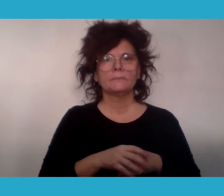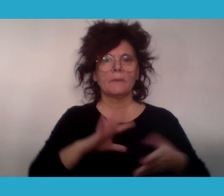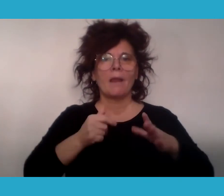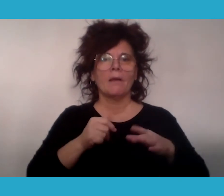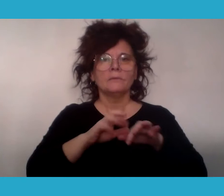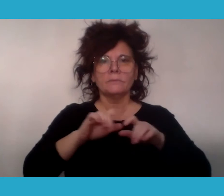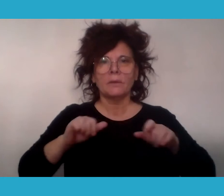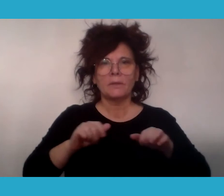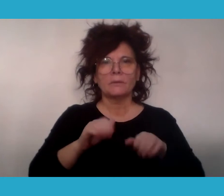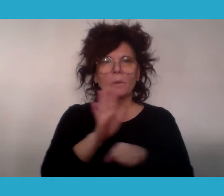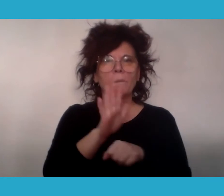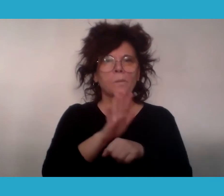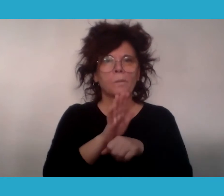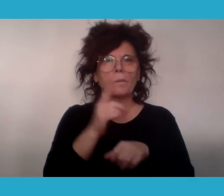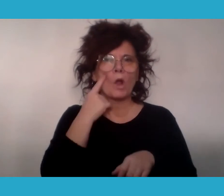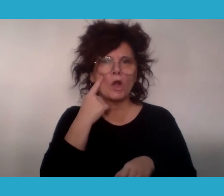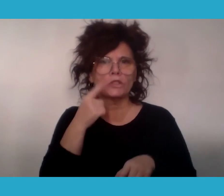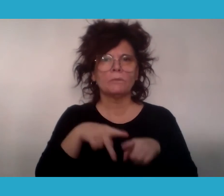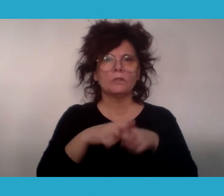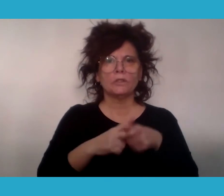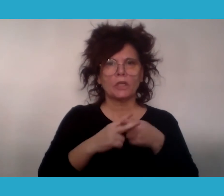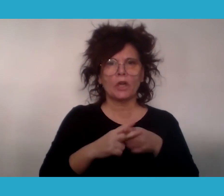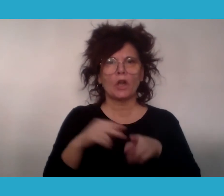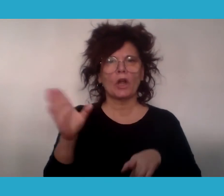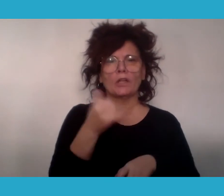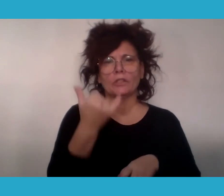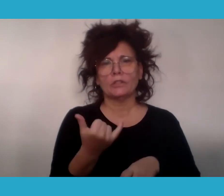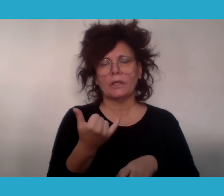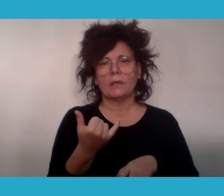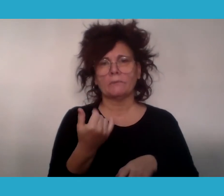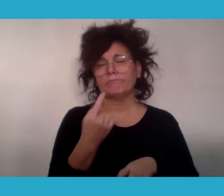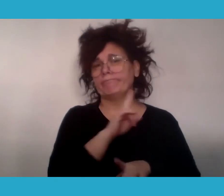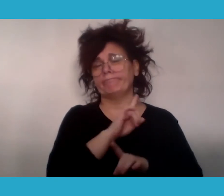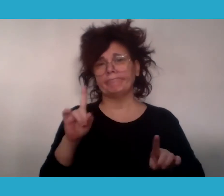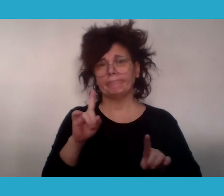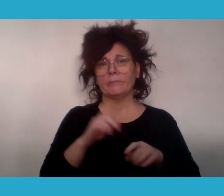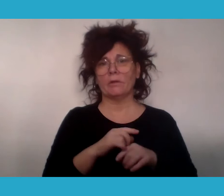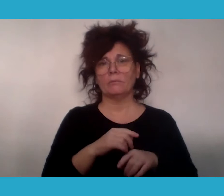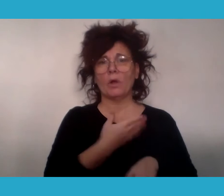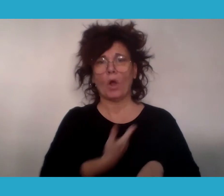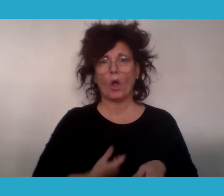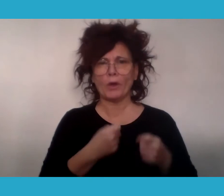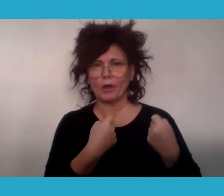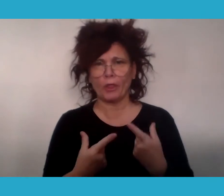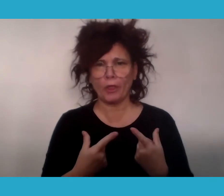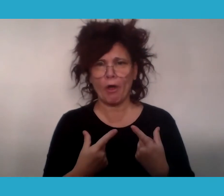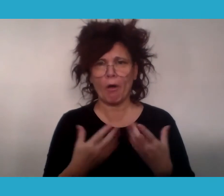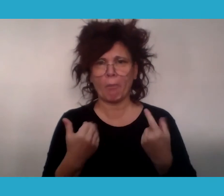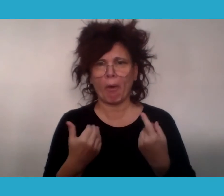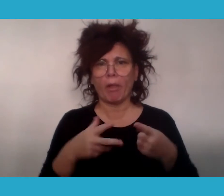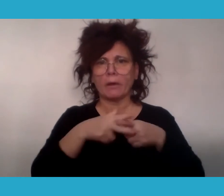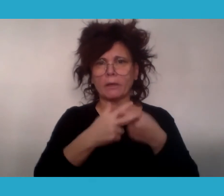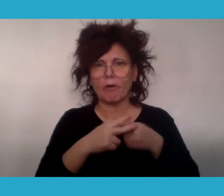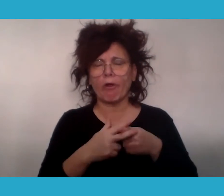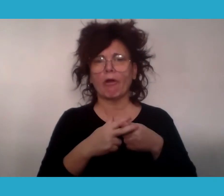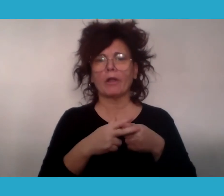modalidad virtual implica disponer de conocimiento y tecnologías que no todos tienen, ya que la municipalidad no ha brindado los mismos. Considera que esta audiencia pública carece de toda validez, debiendo a las